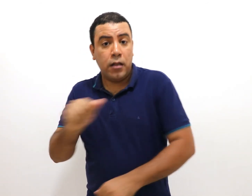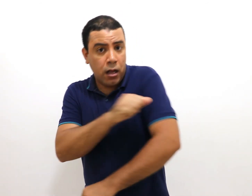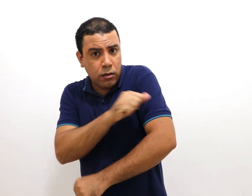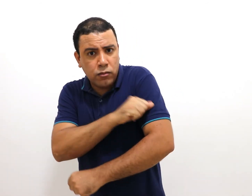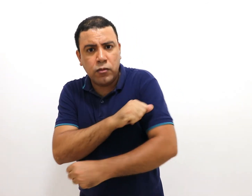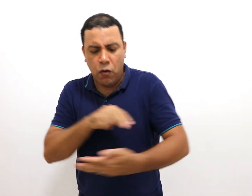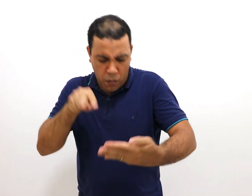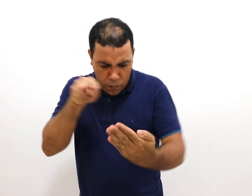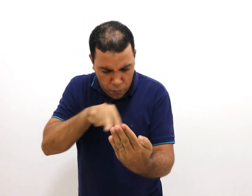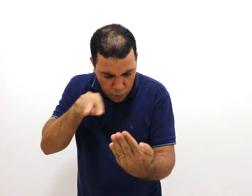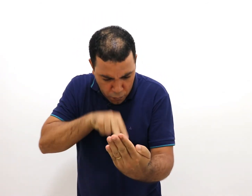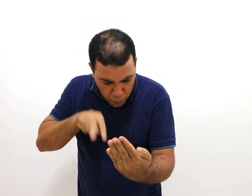puderam compreender e se beneficiar.